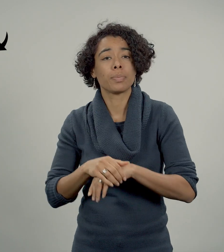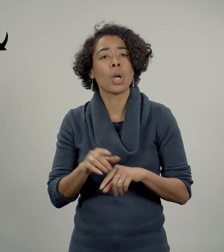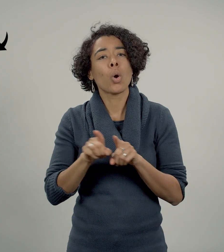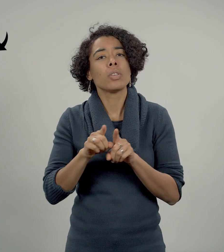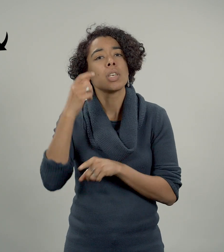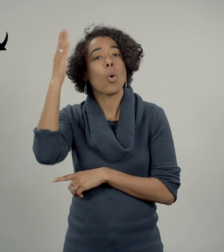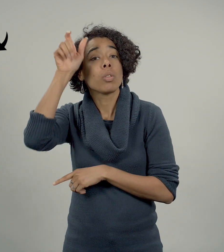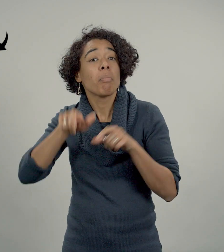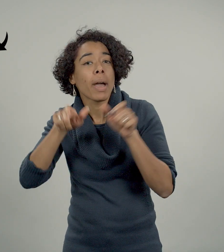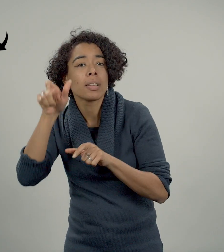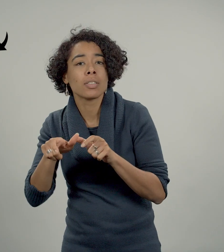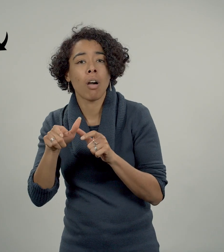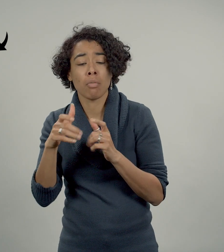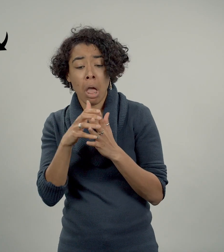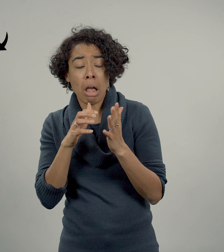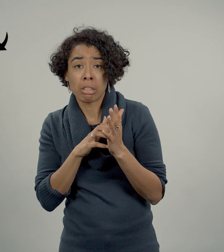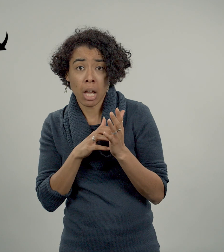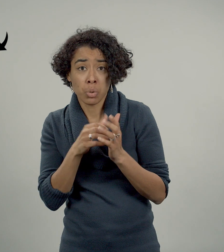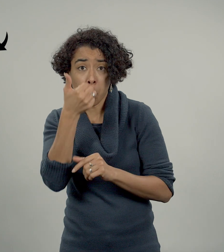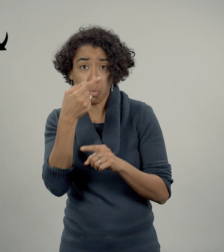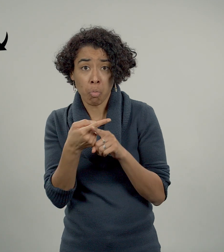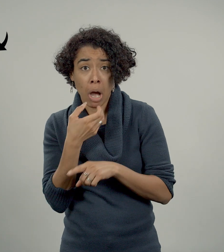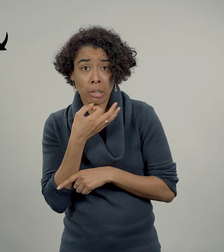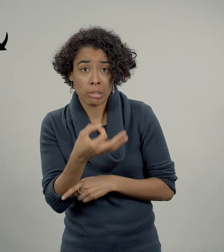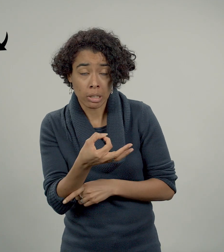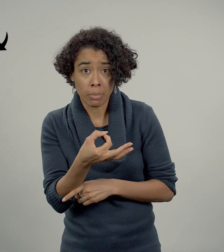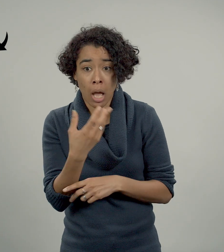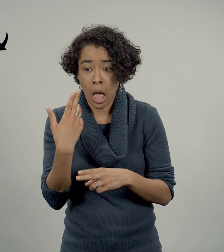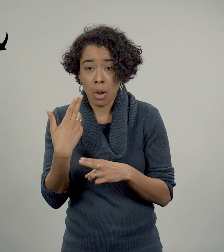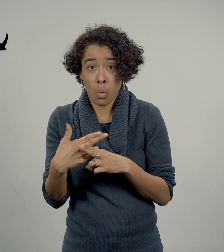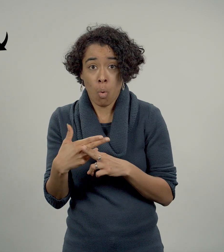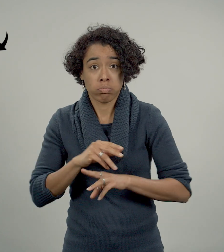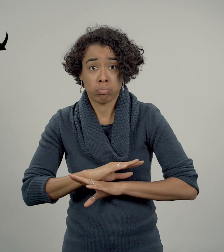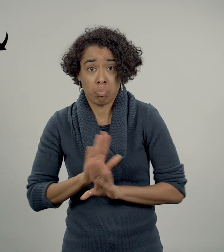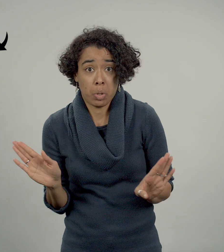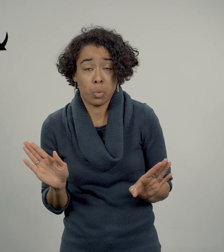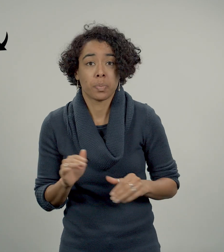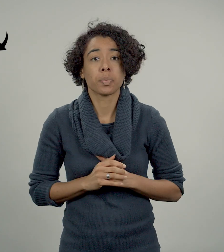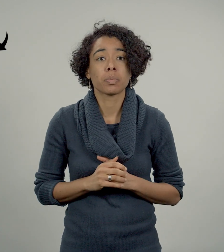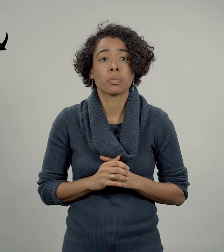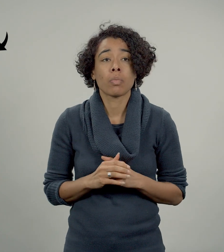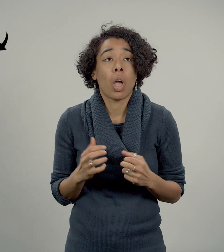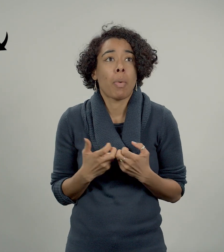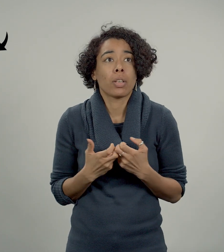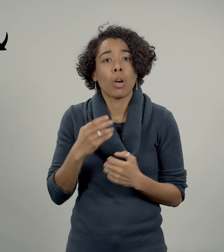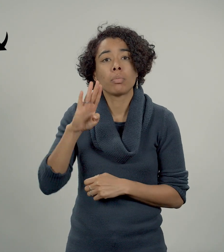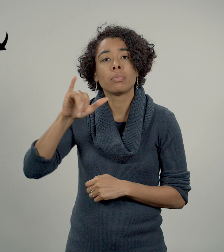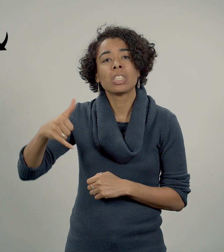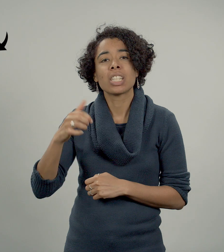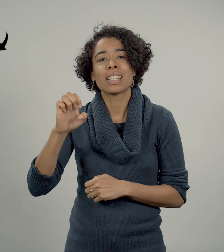ces personnes dont un épisode de leur vie nous est relaté, mais dont le nom ne sera cité qu'une ou deux fois, comme par exemple